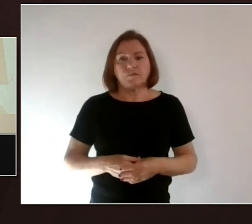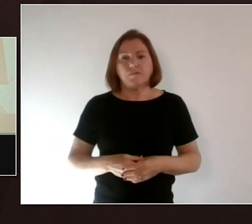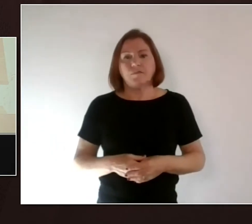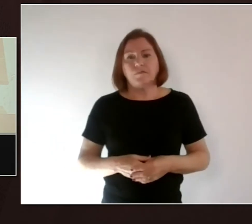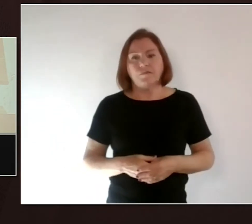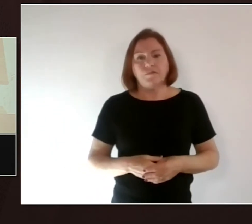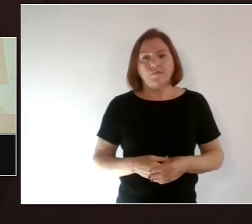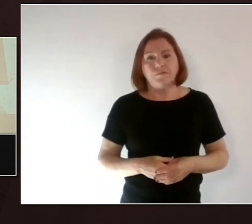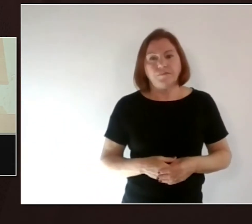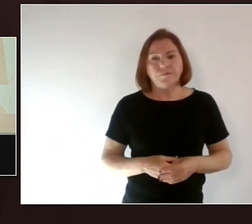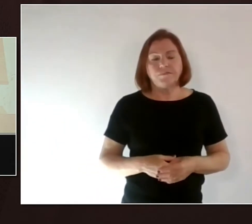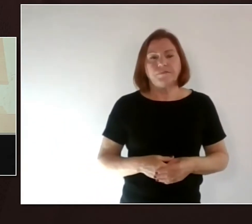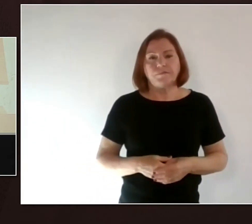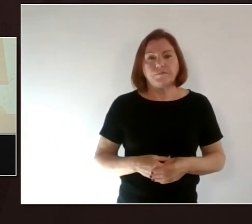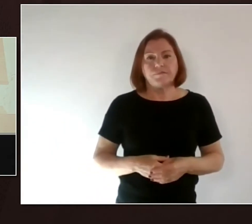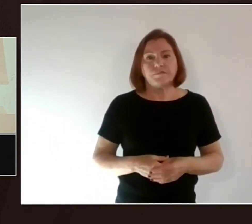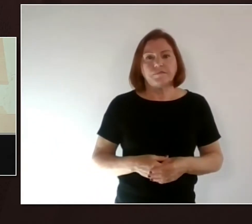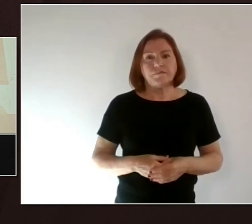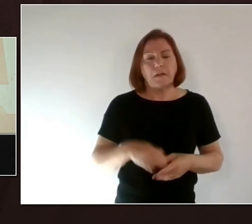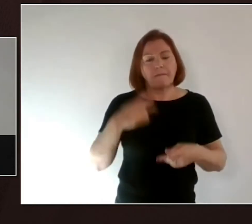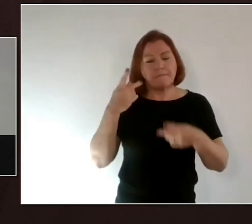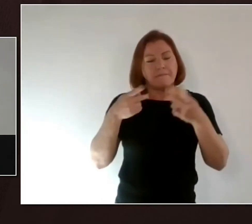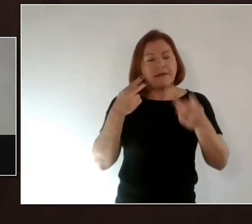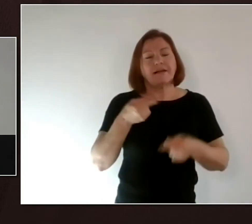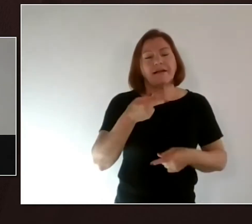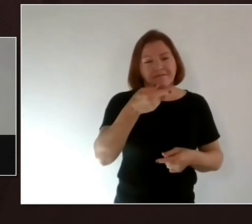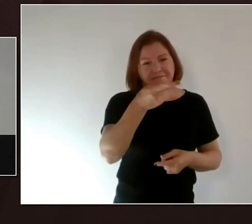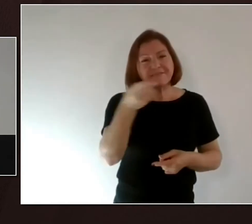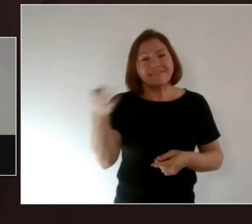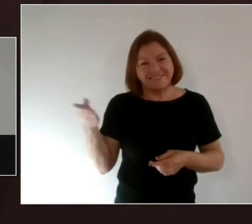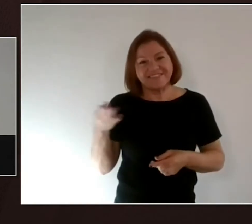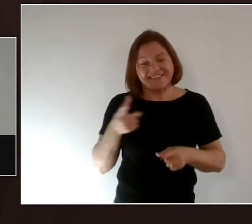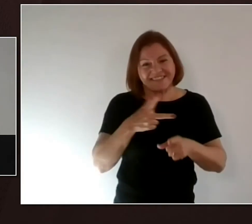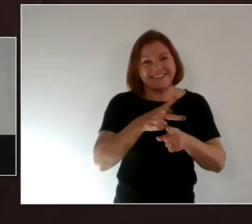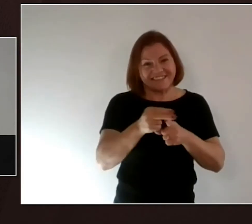Agora é uma palavra para vocês, uma palavra para os vencedores.